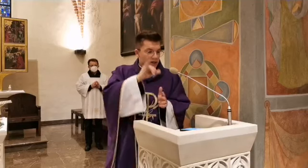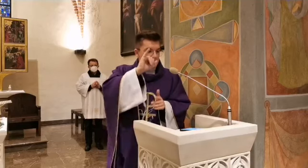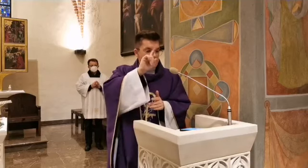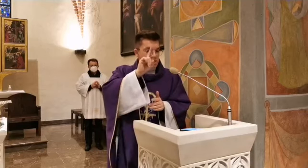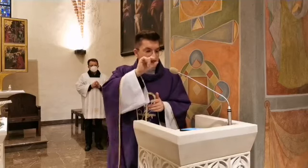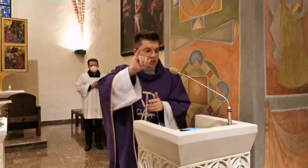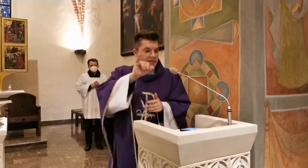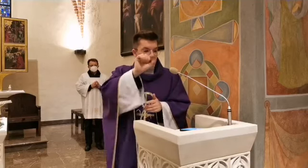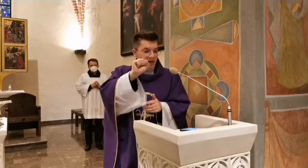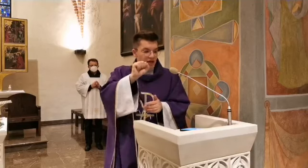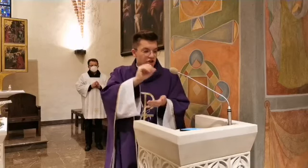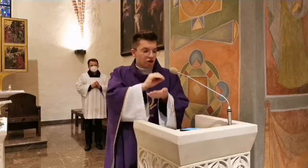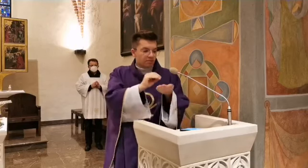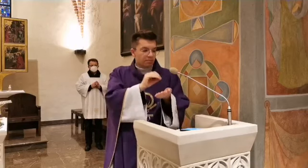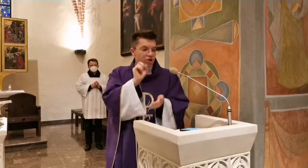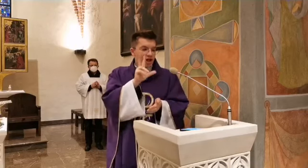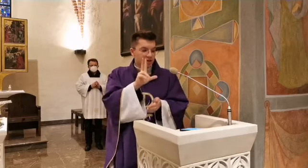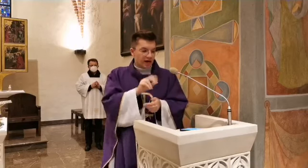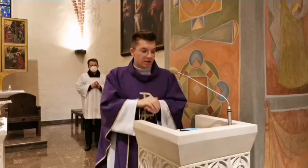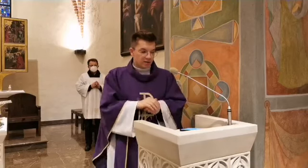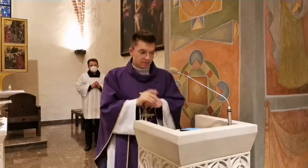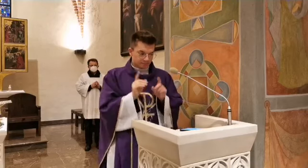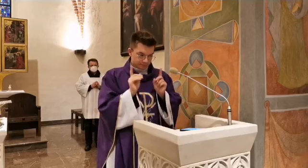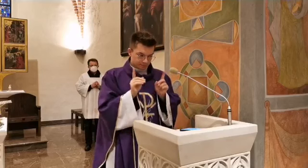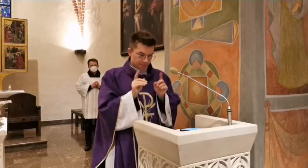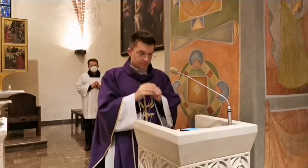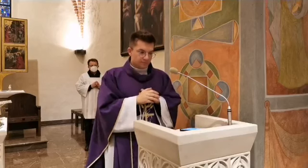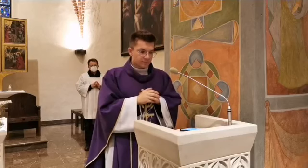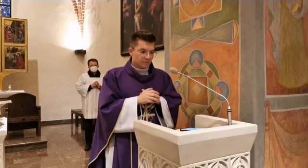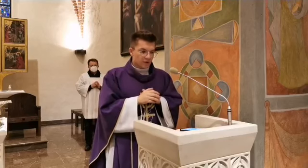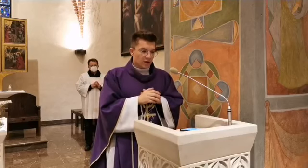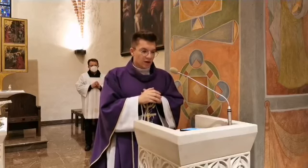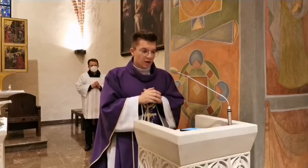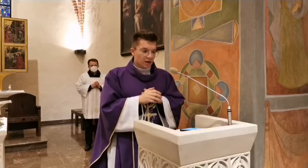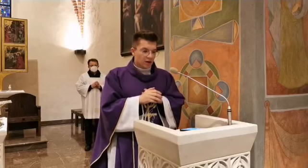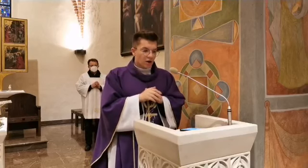Prorok Izajasz pisze tak.